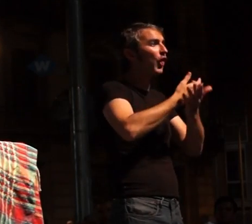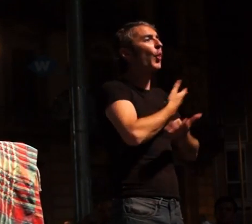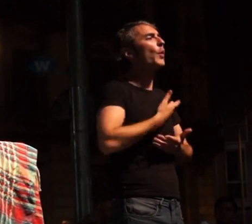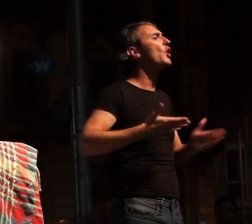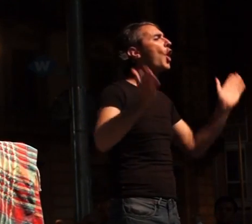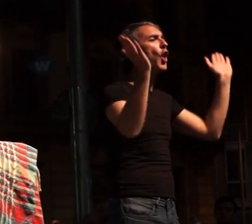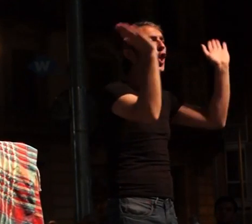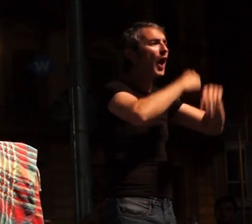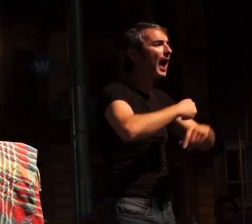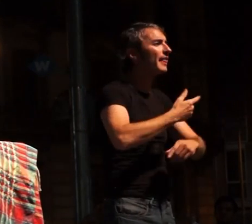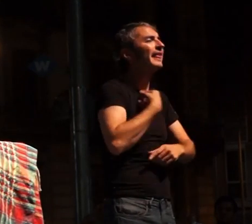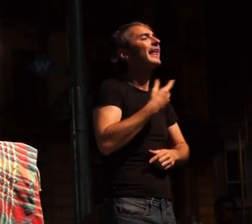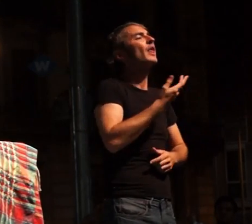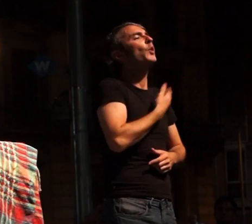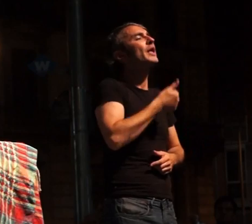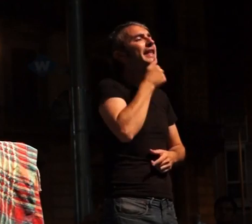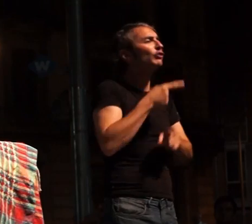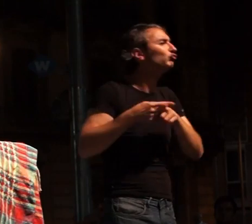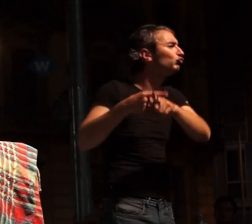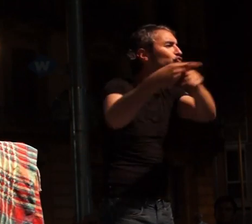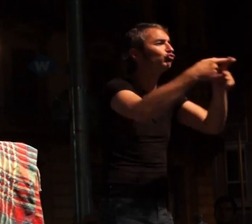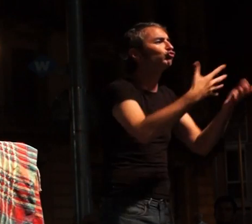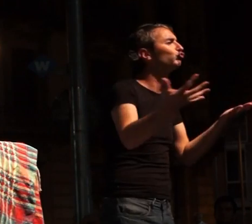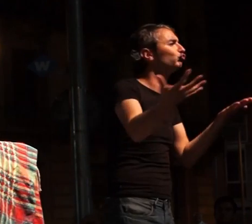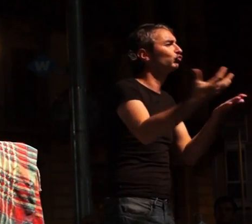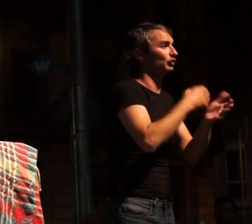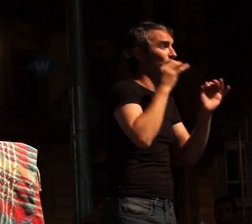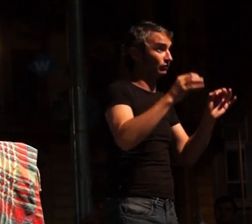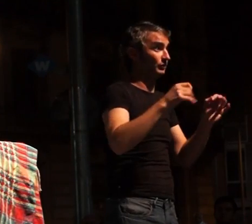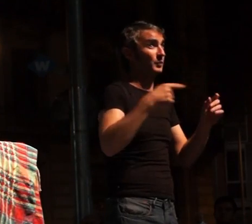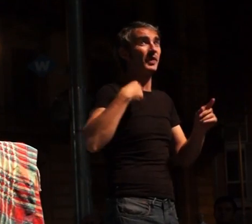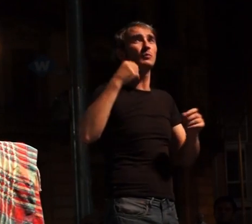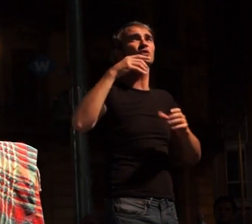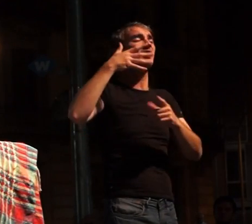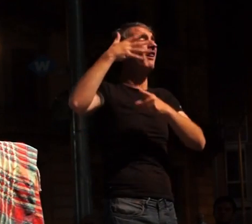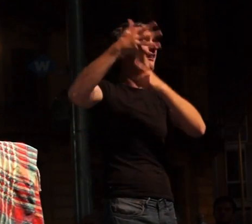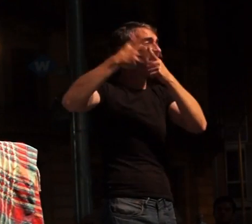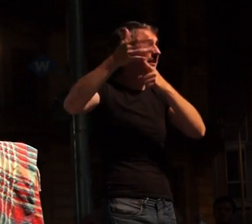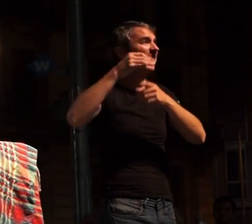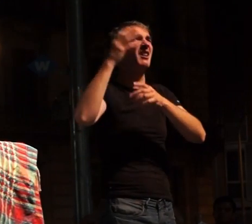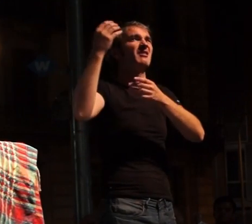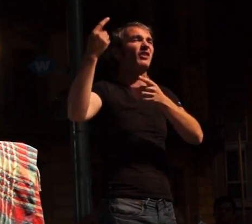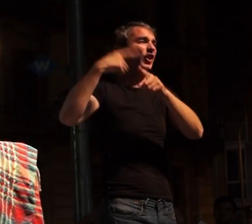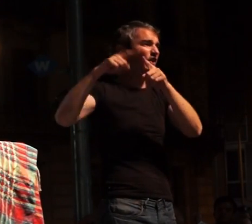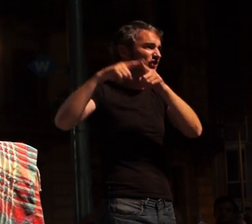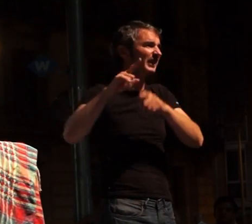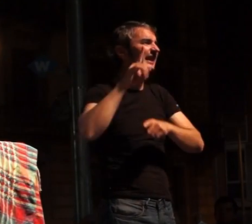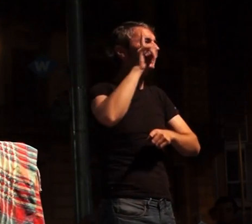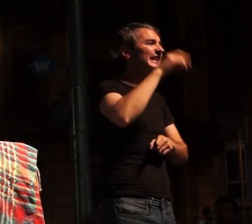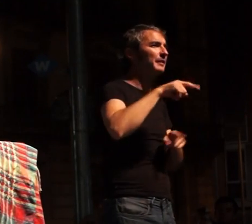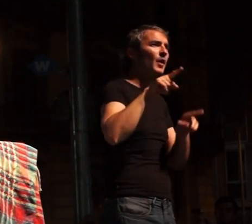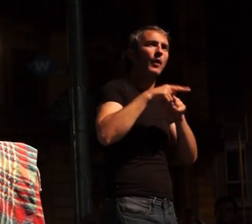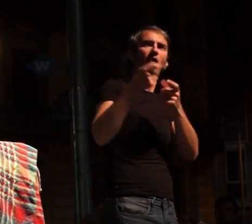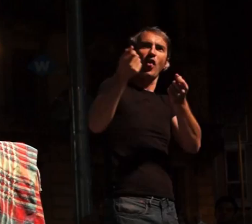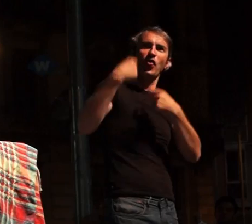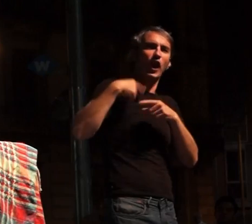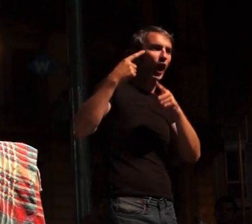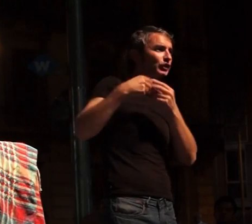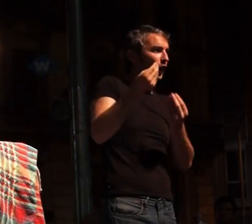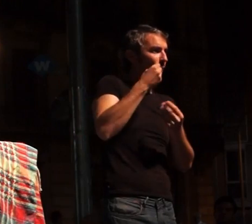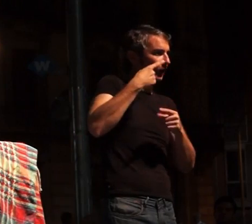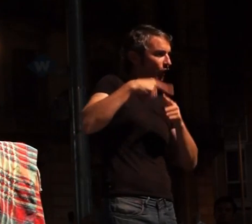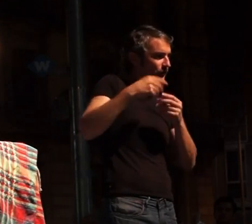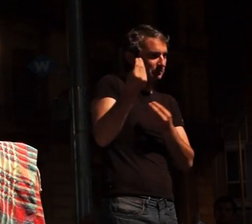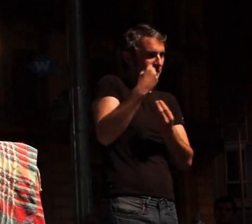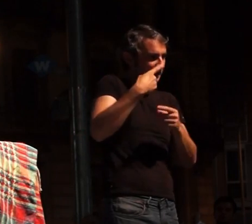dret d'apropiar-se d'allò que és de totes. I els mitjans de producció i reproducció, allò que permet produir el que necessitem per viure